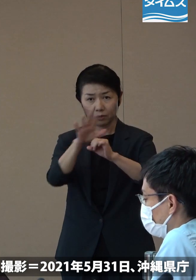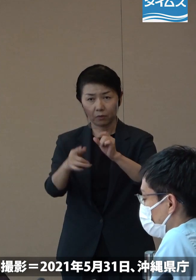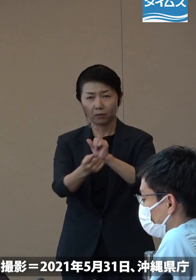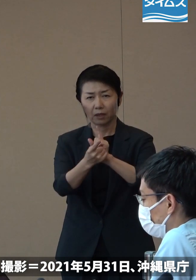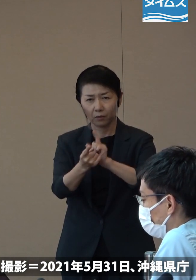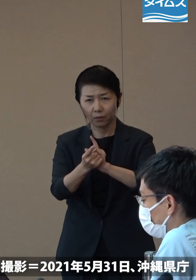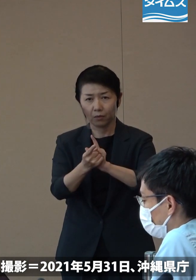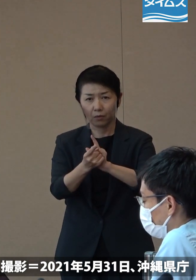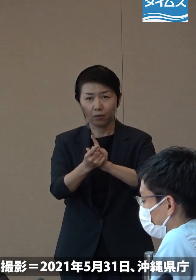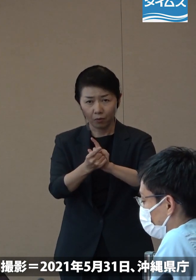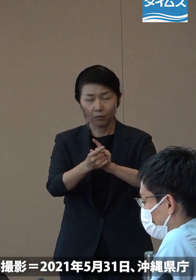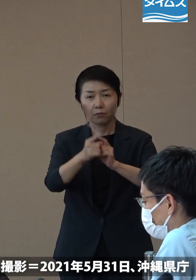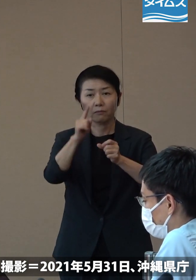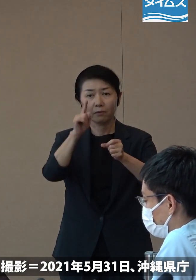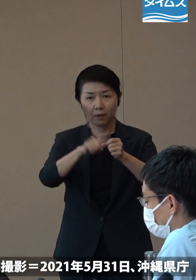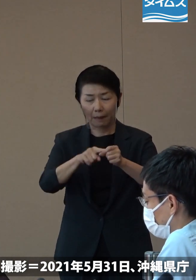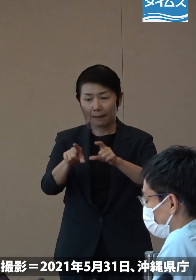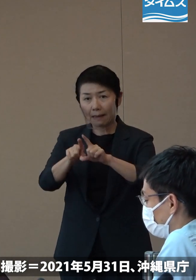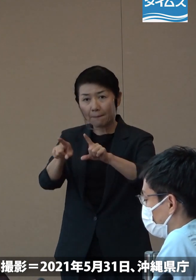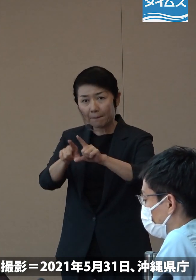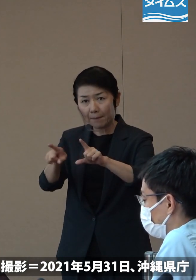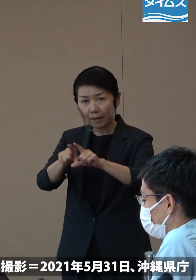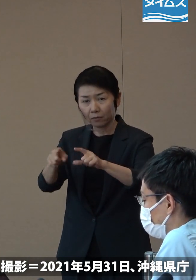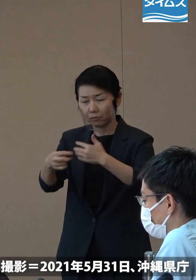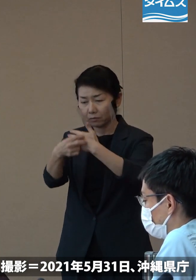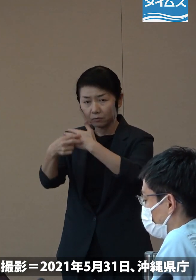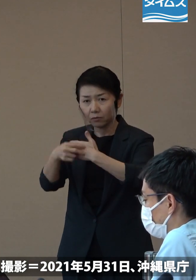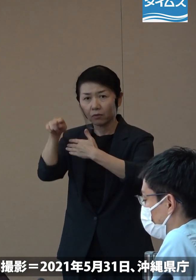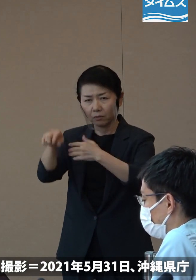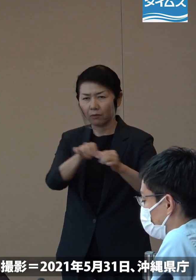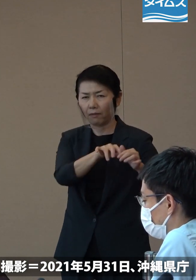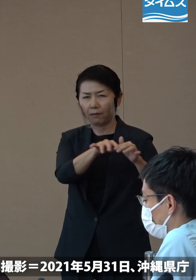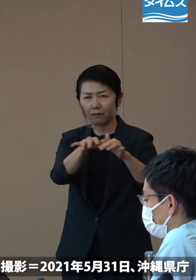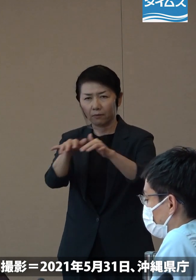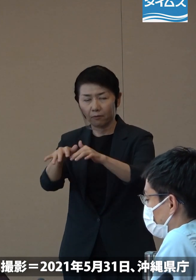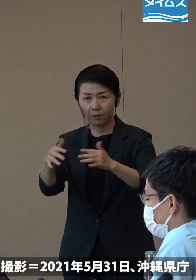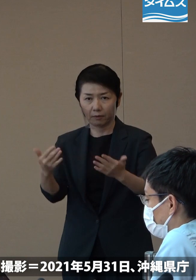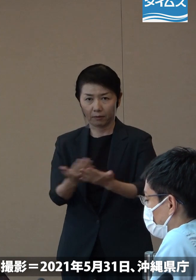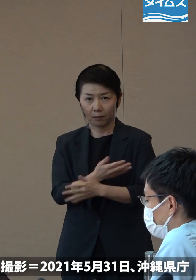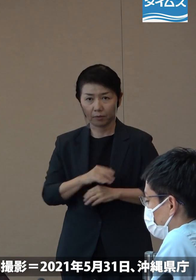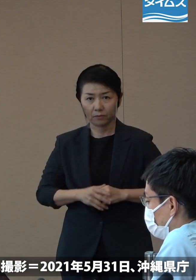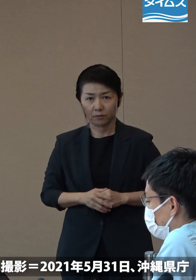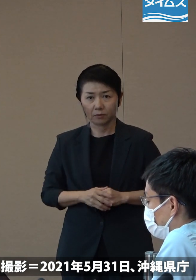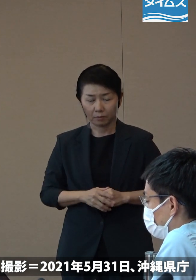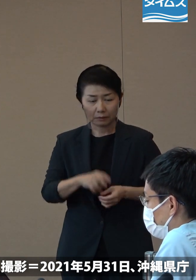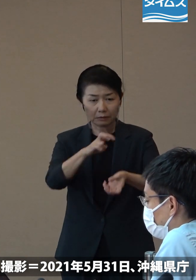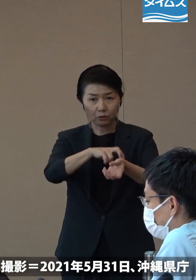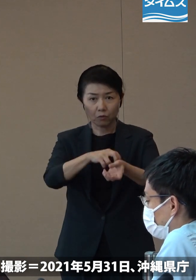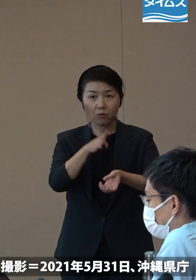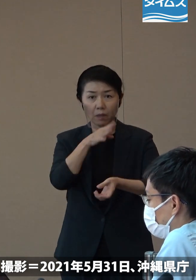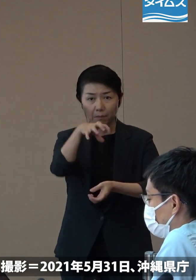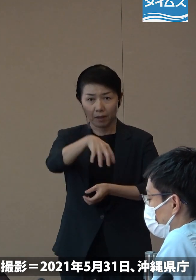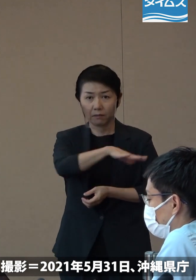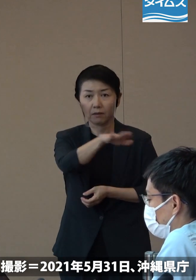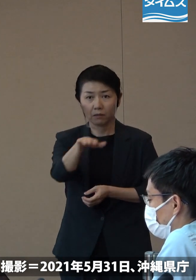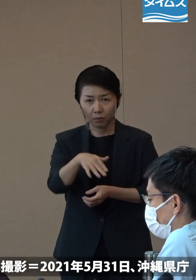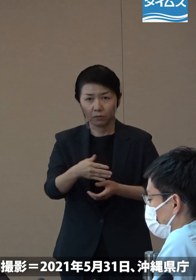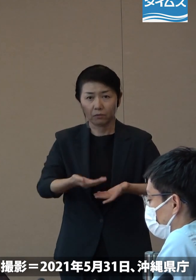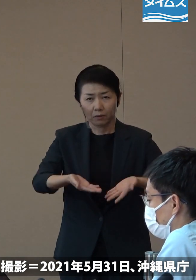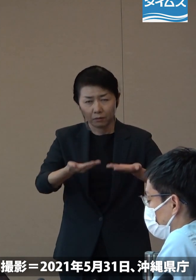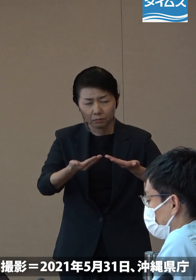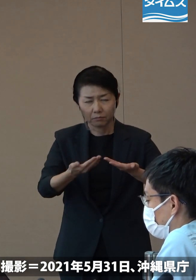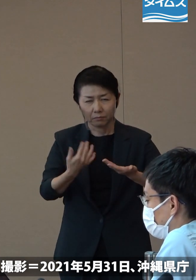で一般の病床にも影響が出ております。少しでも医療現場の負担を軽減するため県